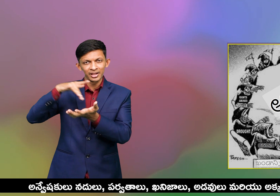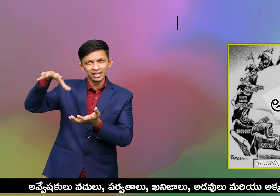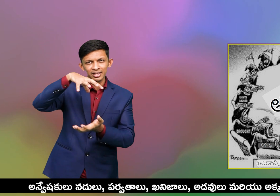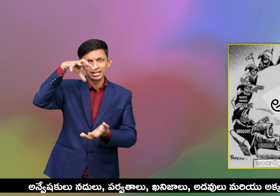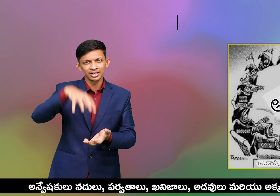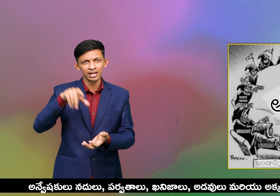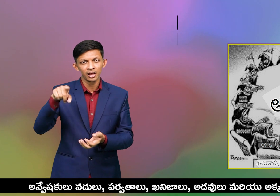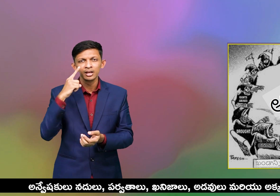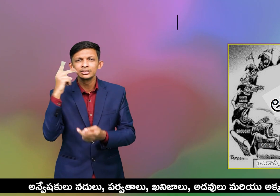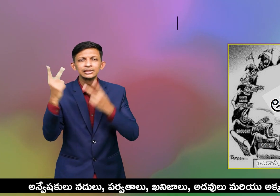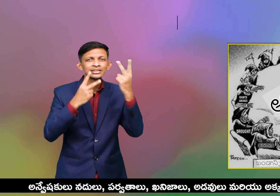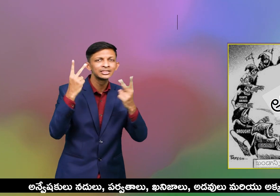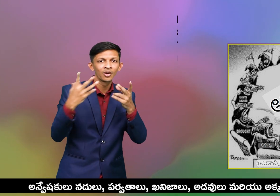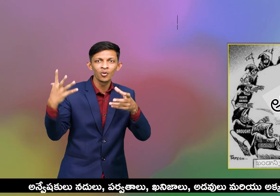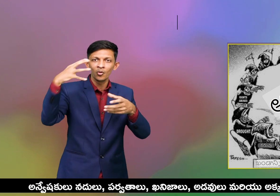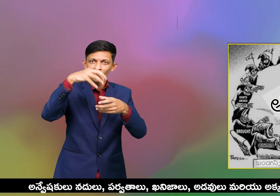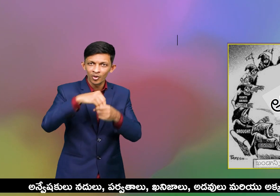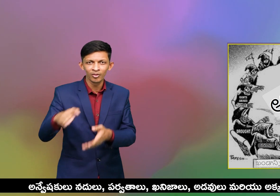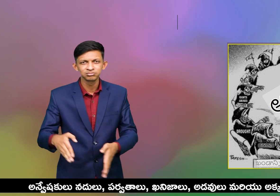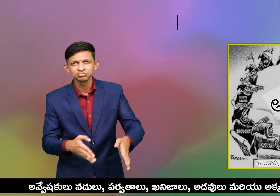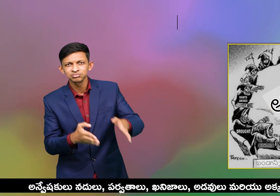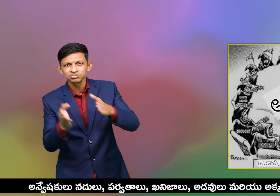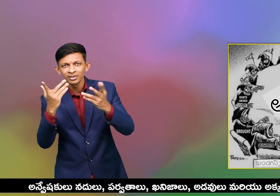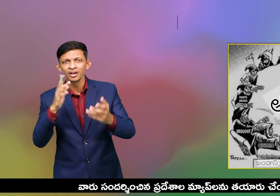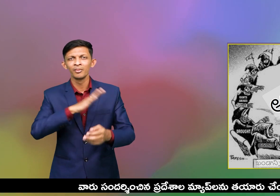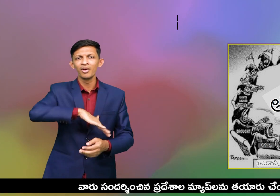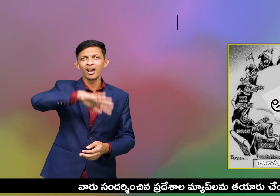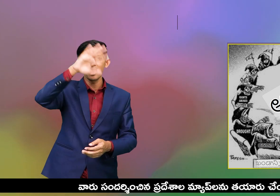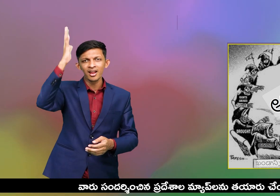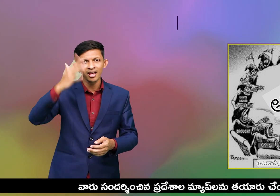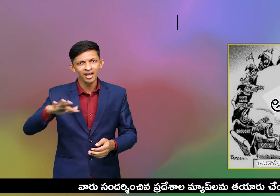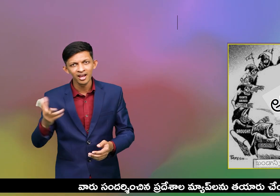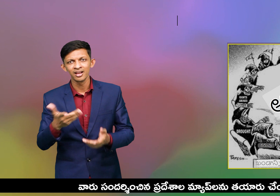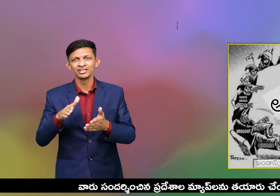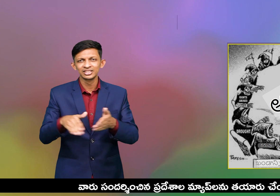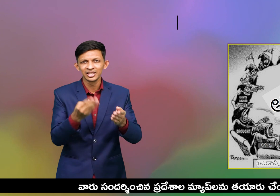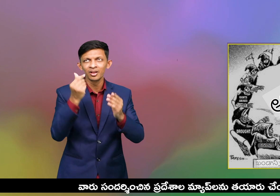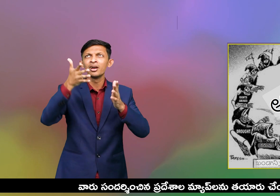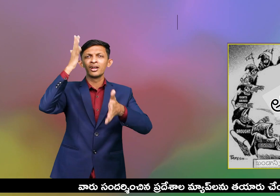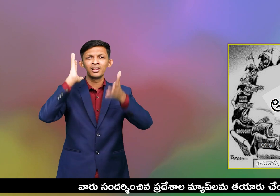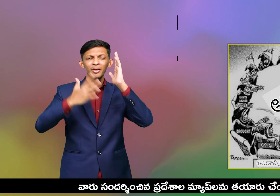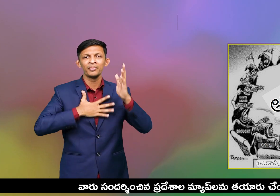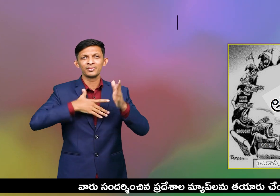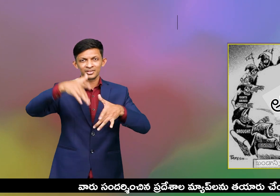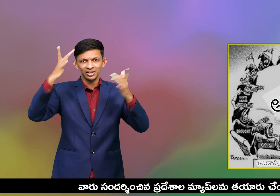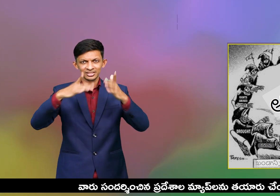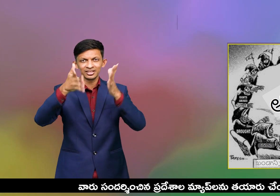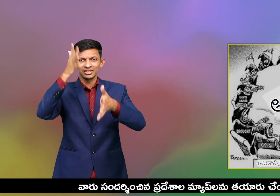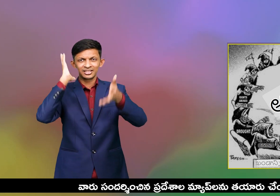అడవులు మరియు అక్కడ నివసించే వ్యక్తులతో సహా వారు సందర్శించిన ప్రదేశాల మ్యాప్లను తయారు చేయమని